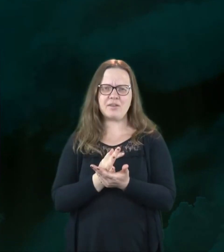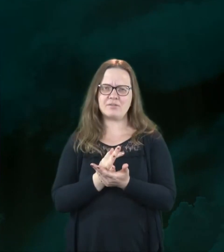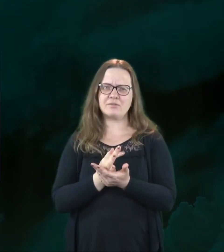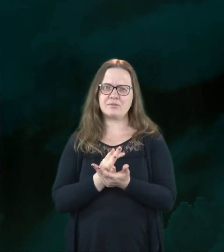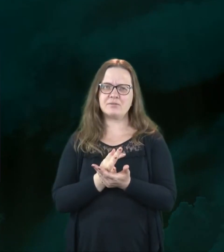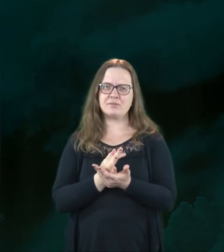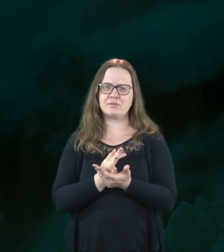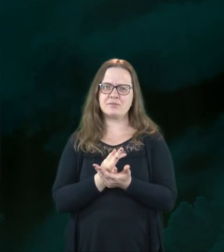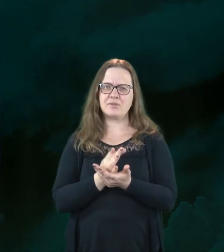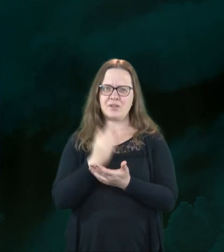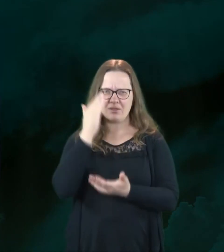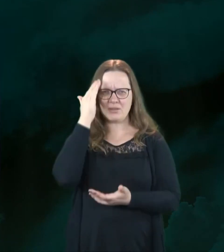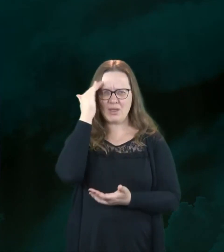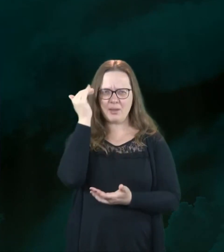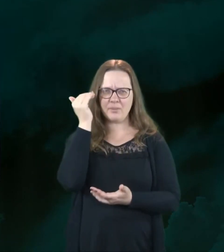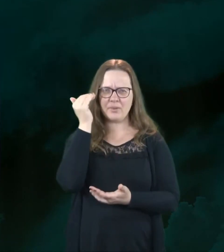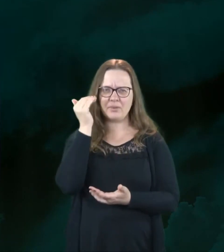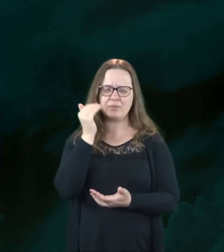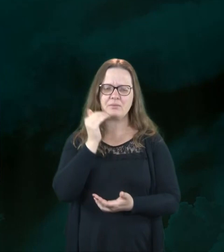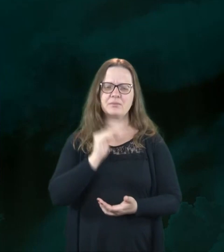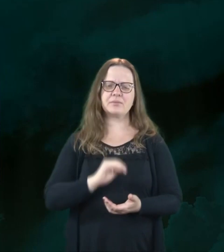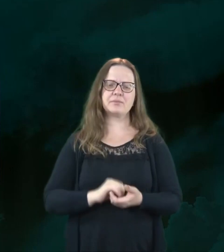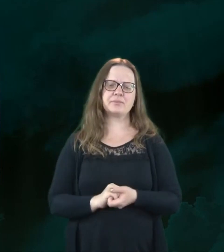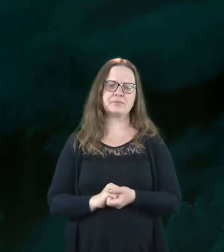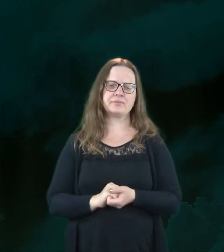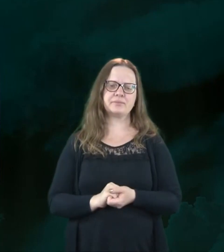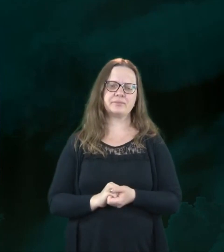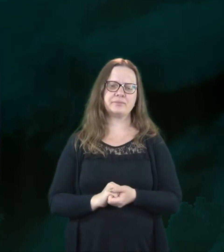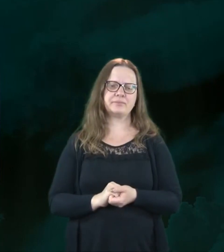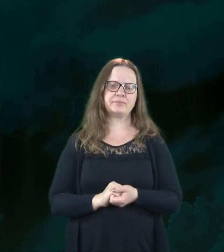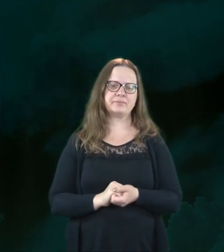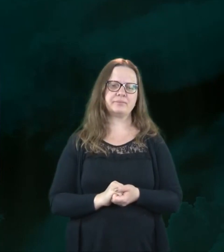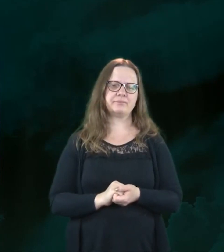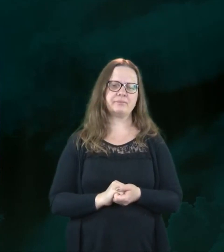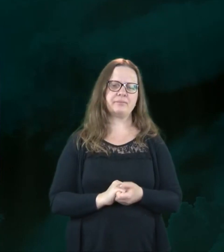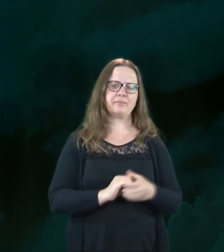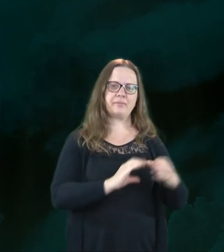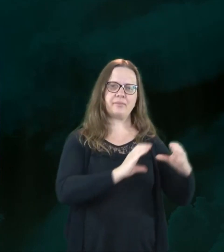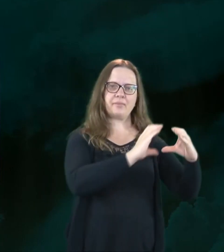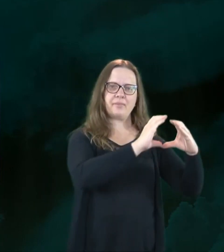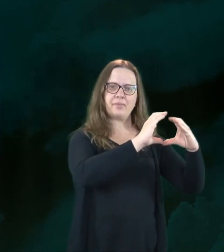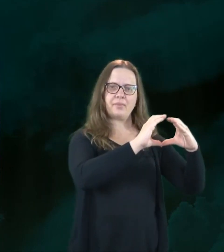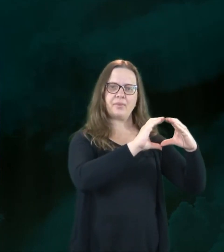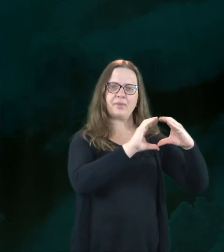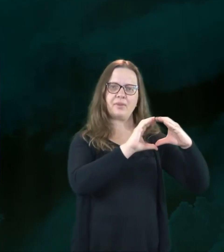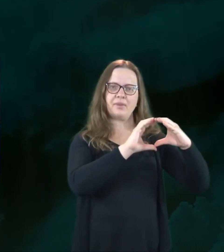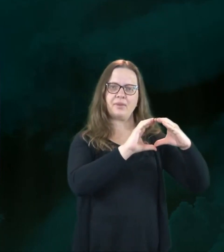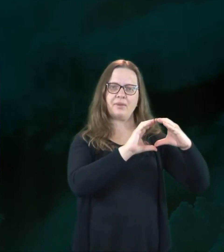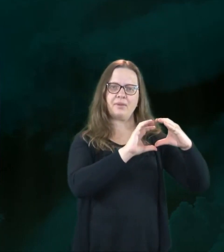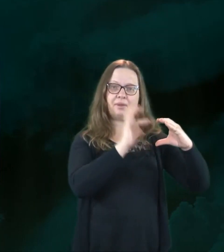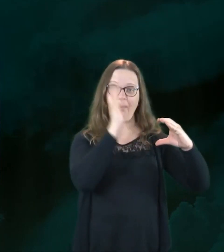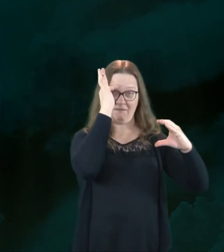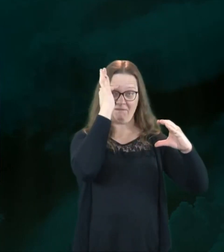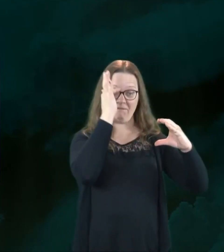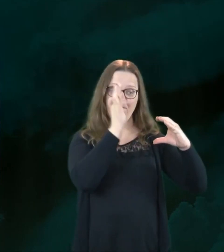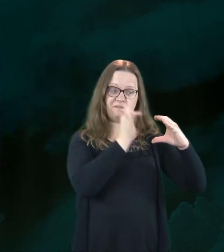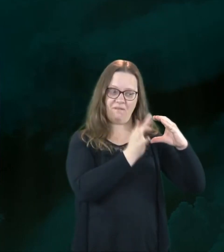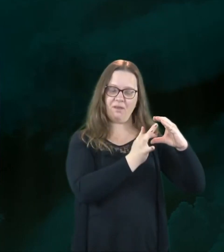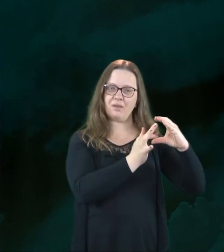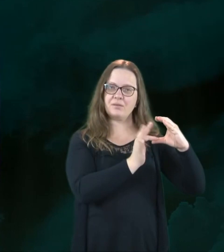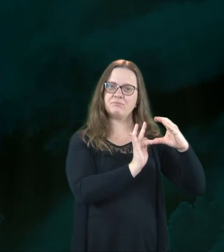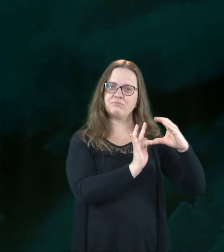né? Cristo é a fé objetiva. Você acredita ou não